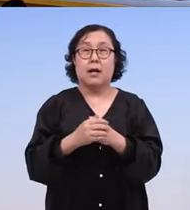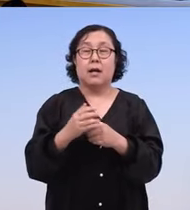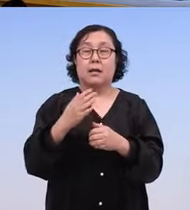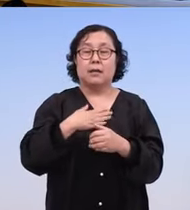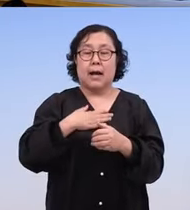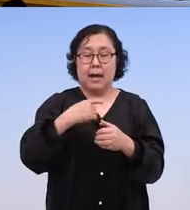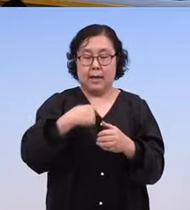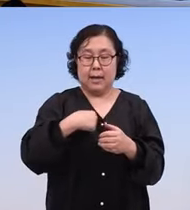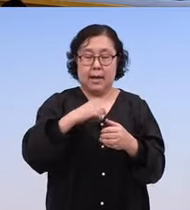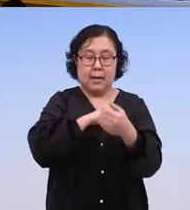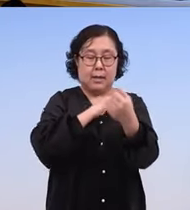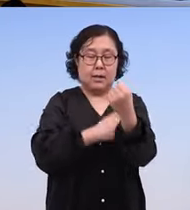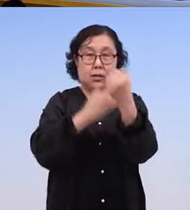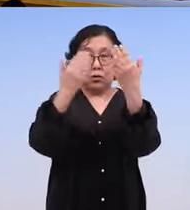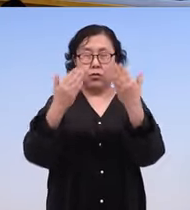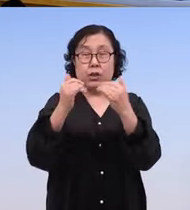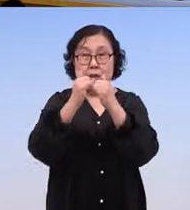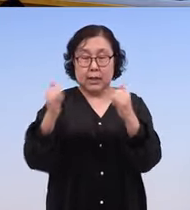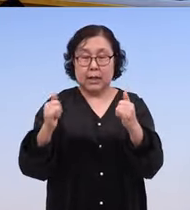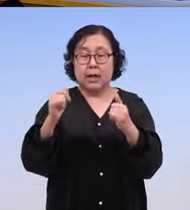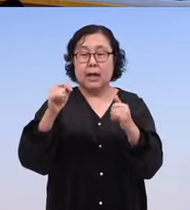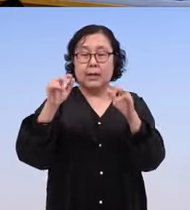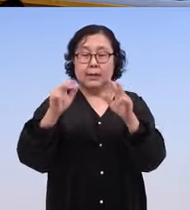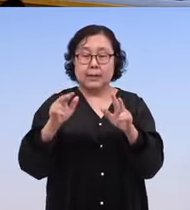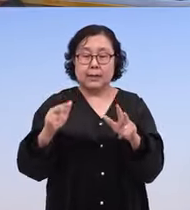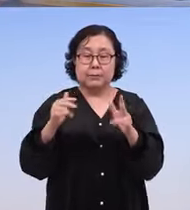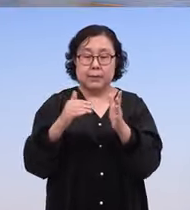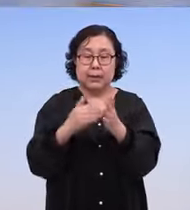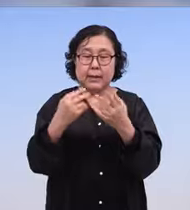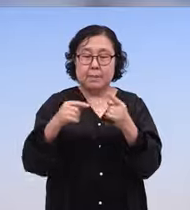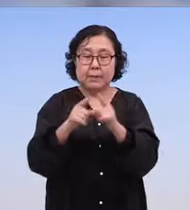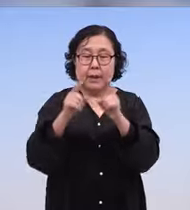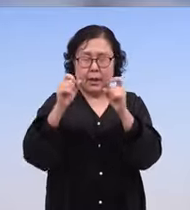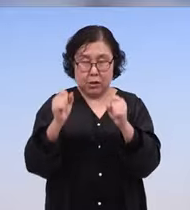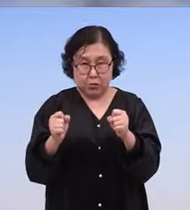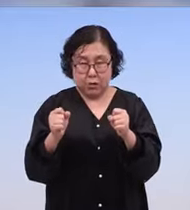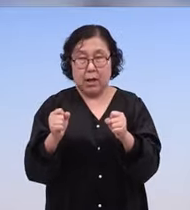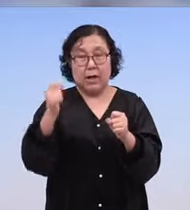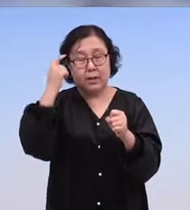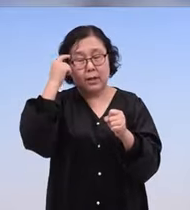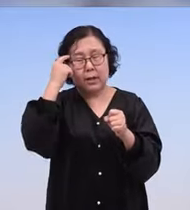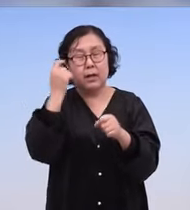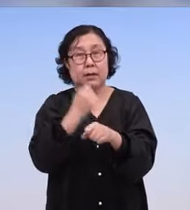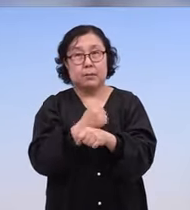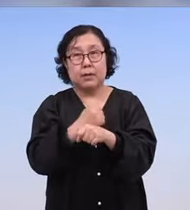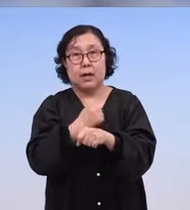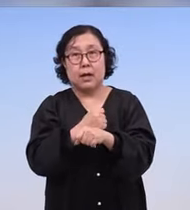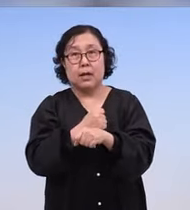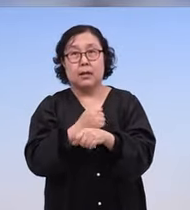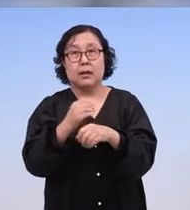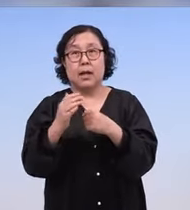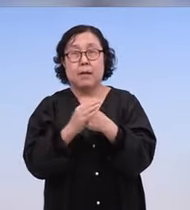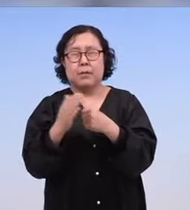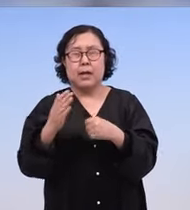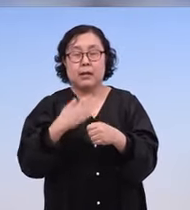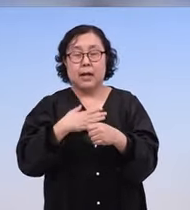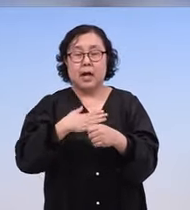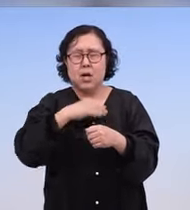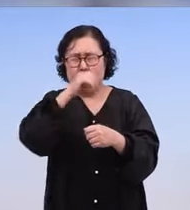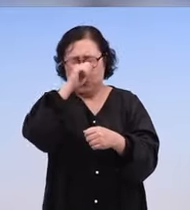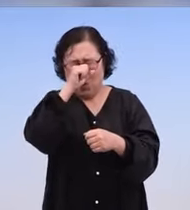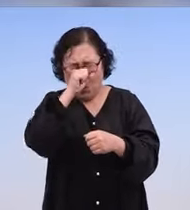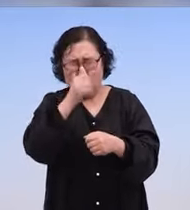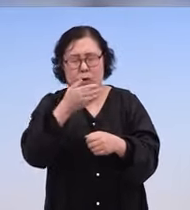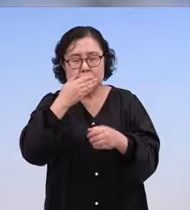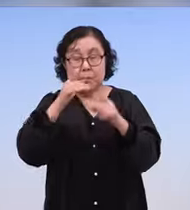내게 능력 주시는 분이 여기까지 지금 함께 동행하시는구나. 그러니까 그 광야가 골수와 기름진 것으로 먹는